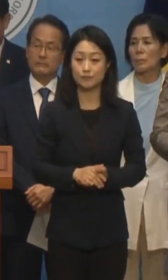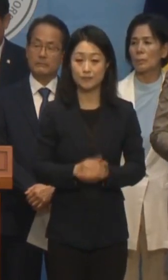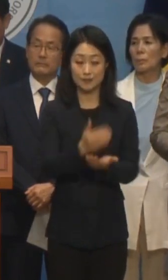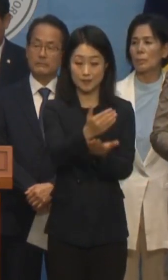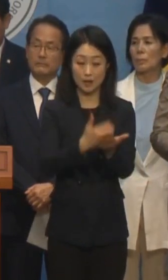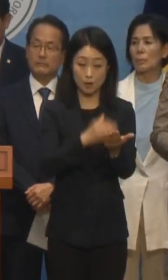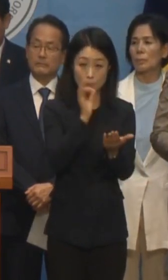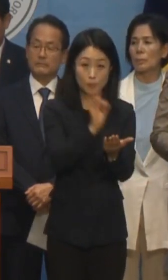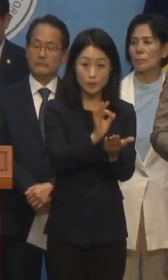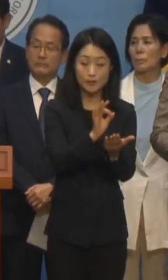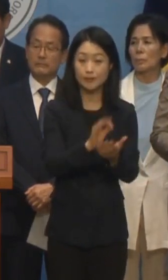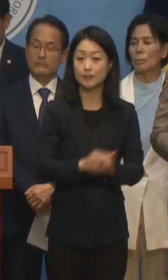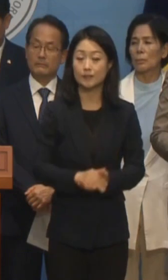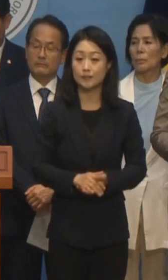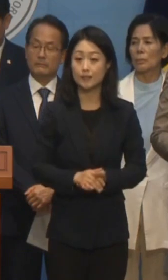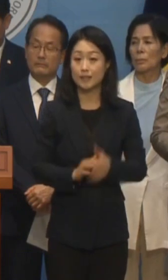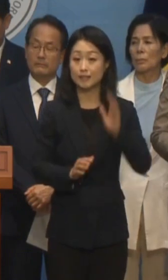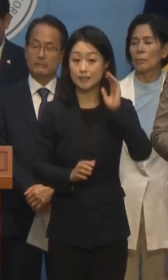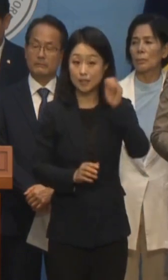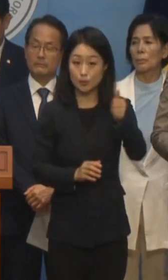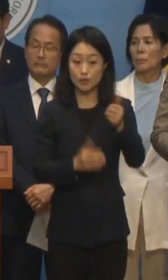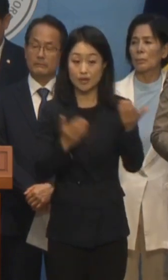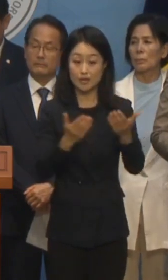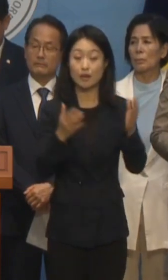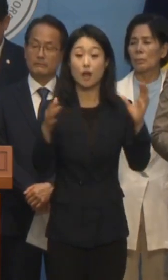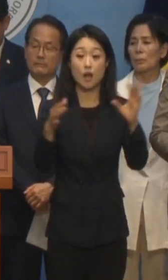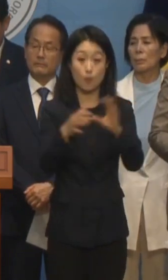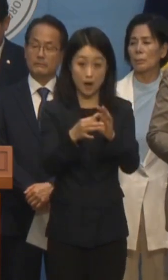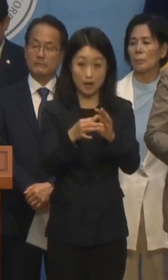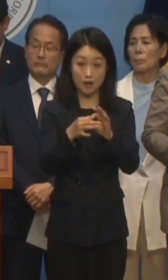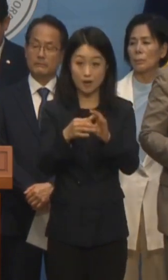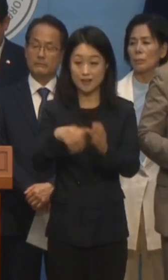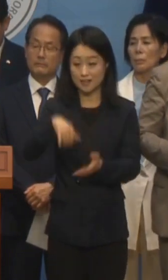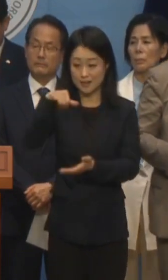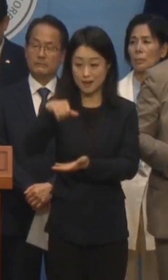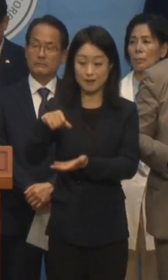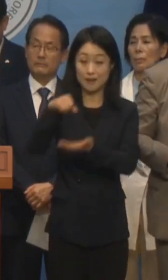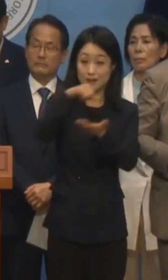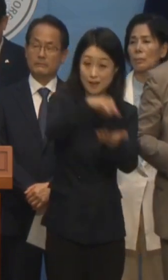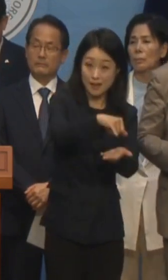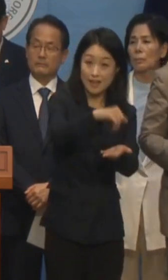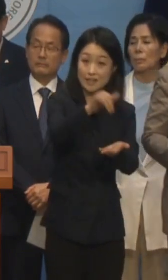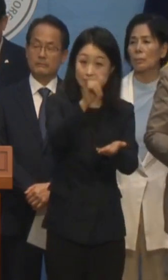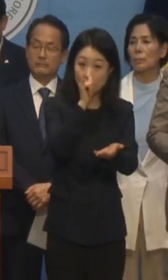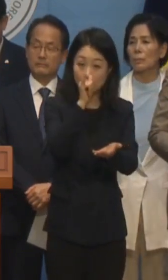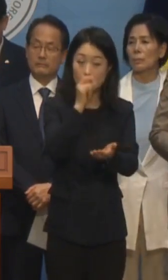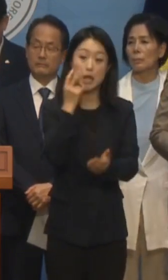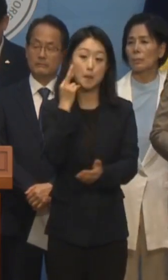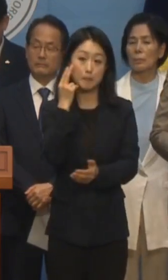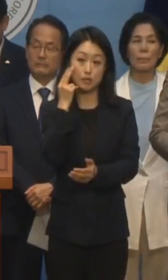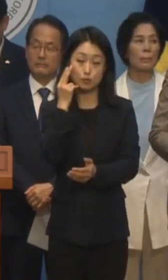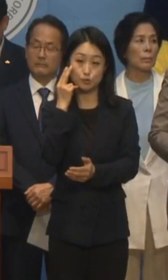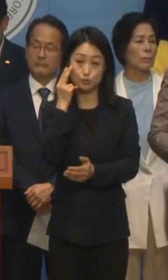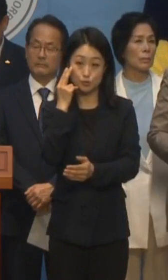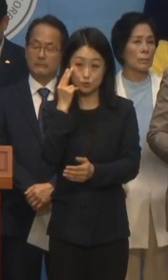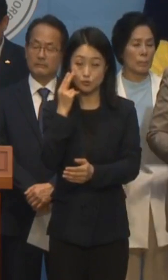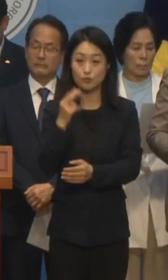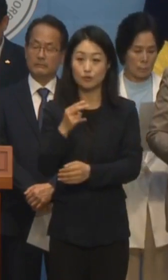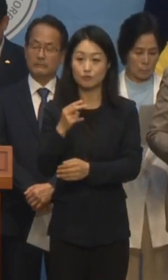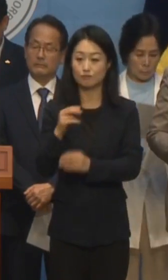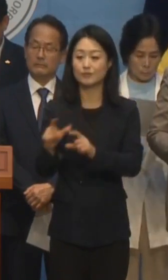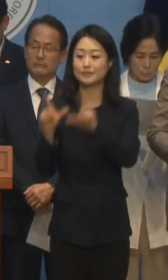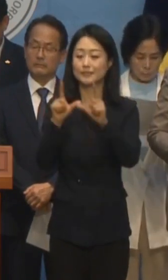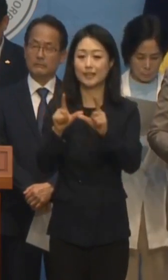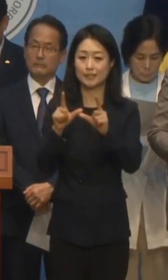의결서에 설령 대통령의 직무와 관련하여 제공한 것이라 판단한다 해도 미국 시민권자인 외국인으로부터 받은